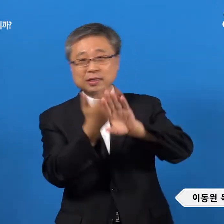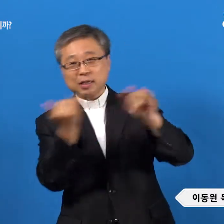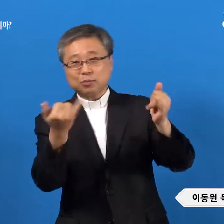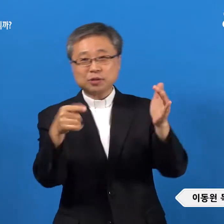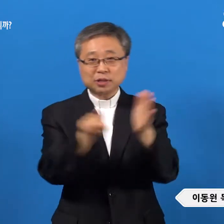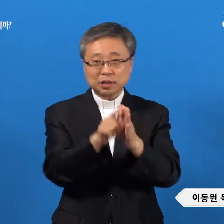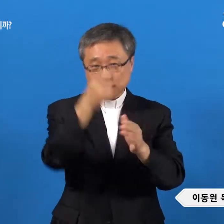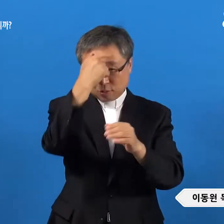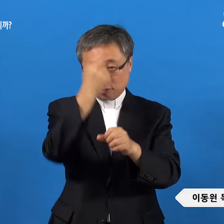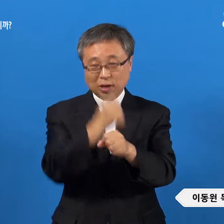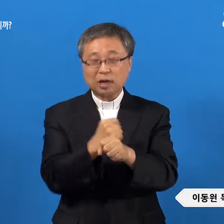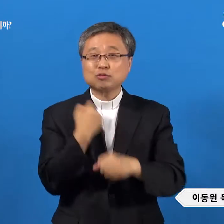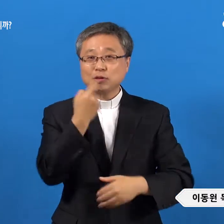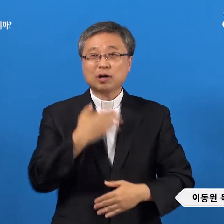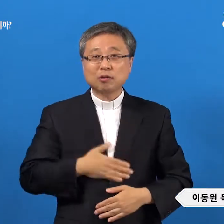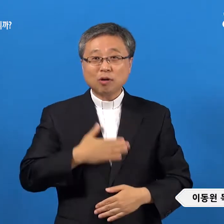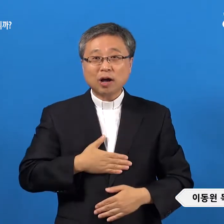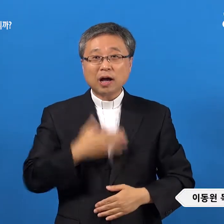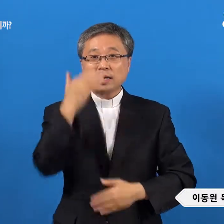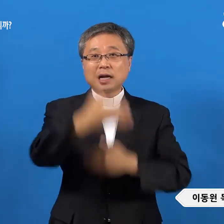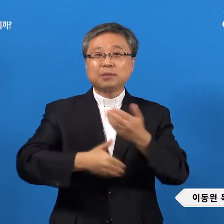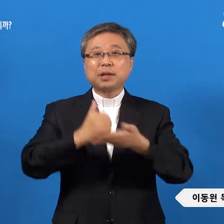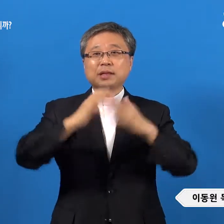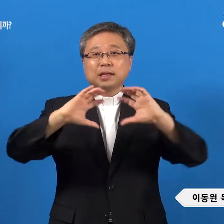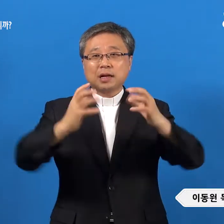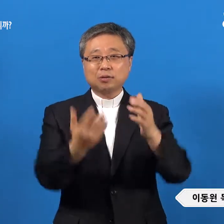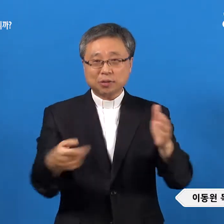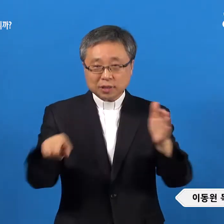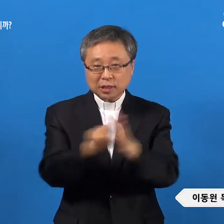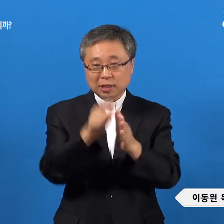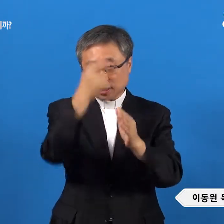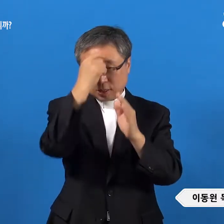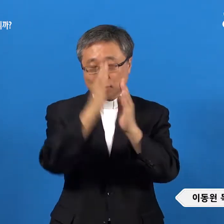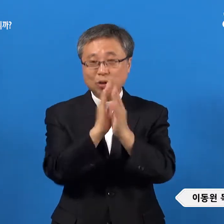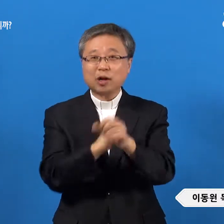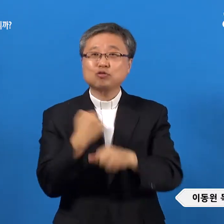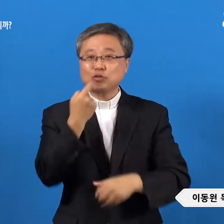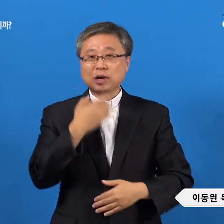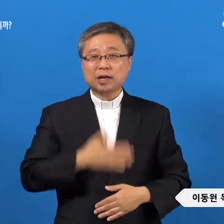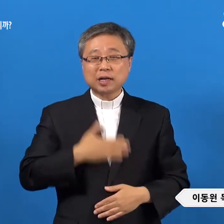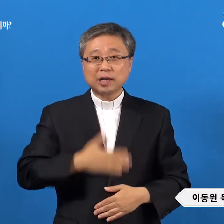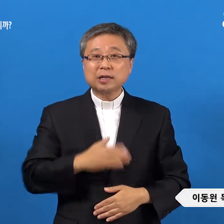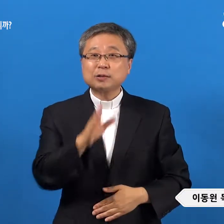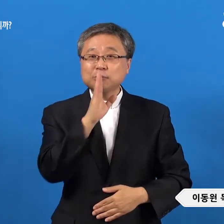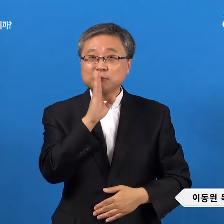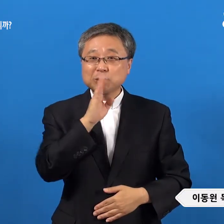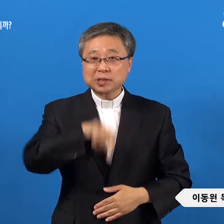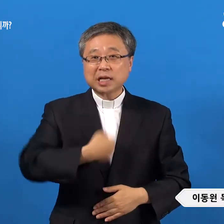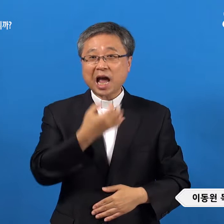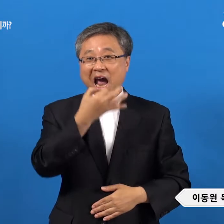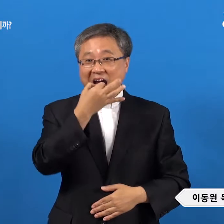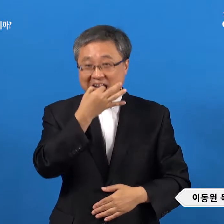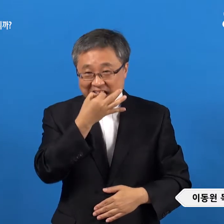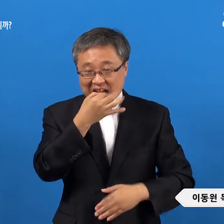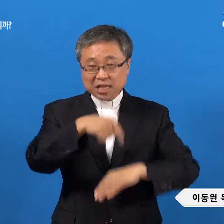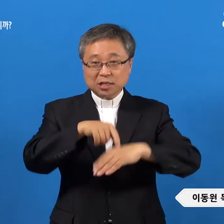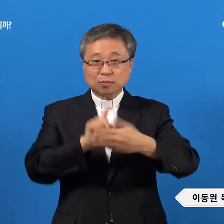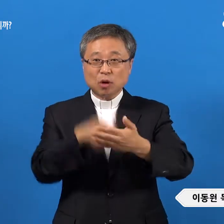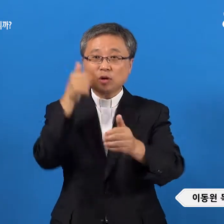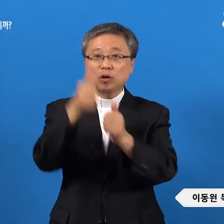알고 하나님의 나라를 위해서 기도할 줄 알아야 한다고. 그래서 진정한 이기심을 극복할 수 있어야 한다라는